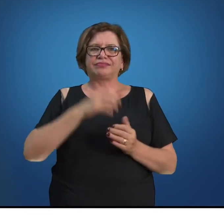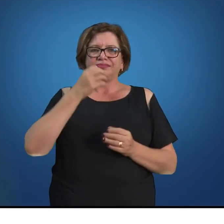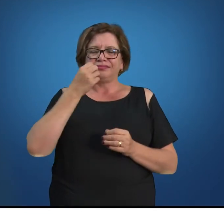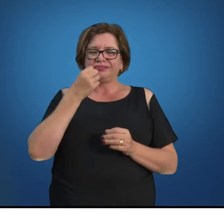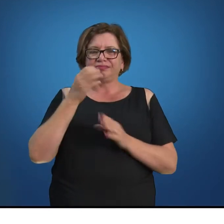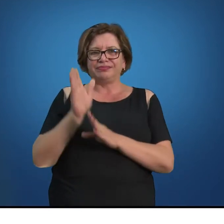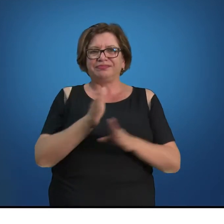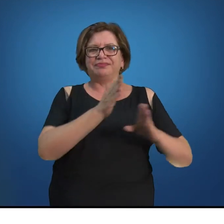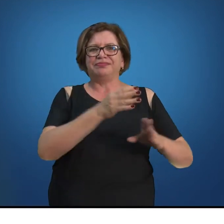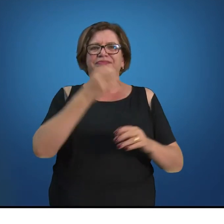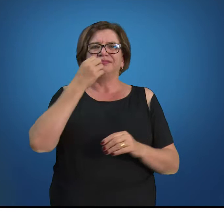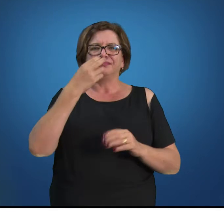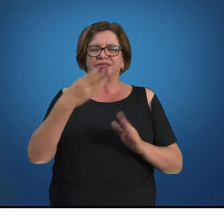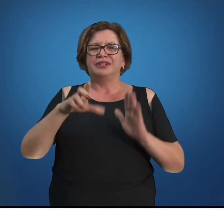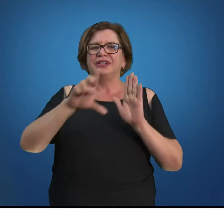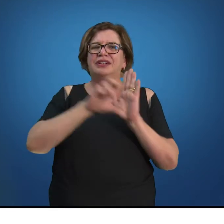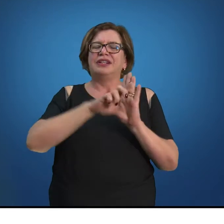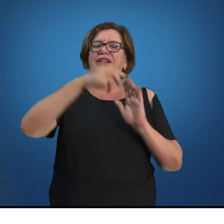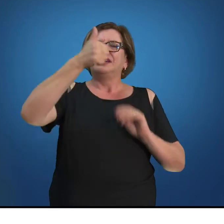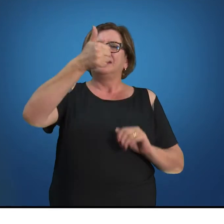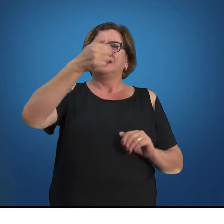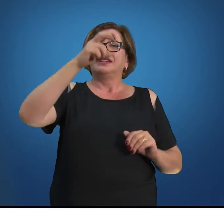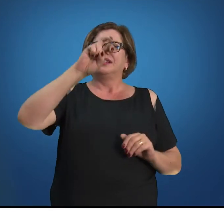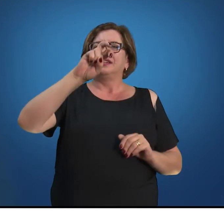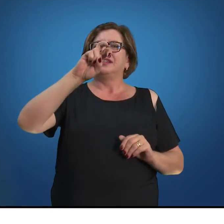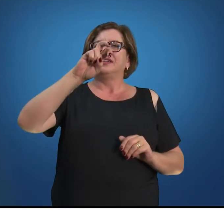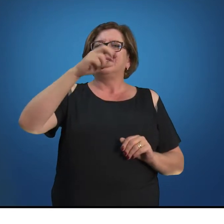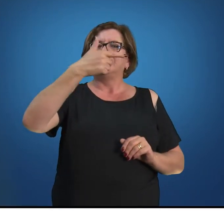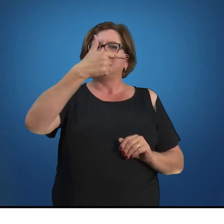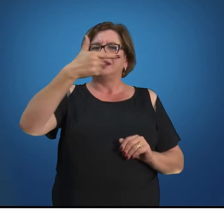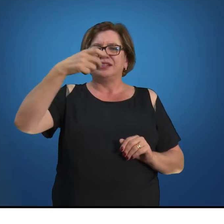Lei 15.229 também, como